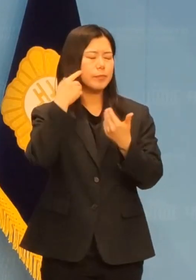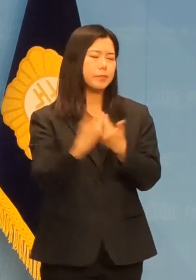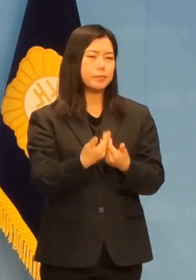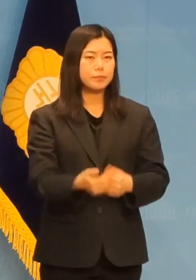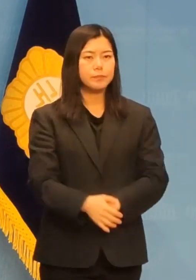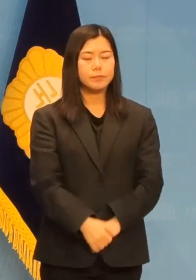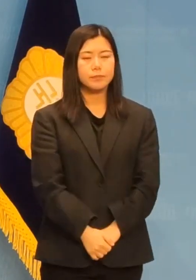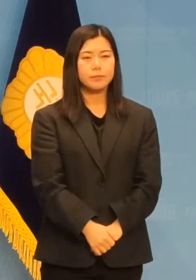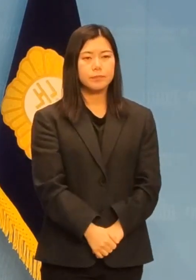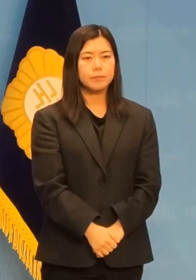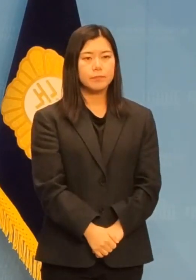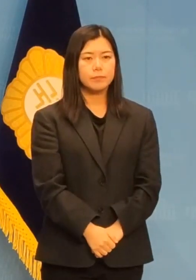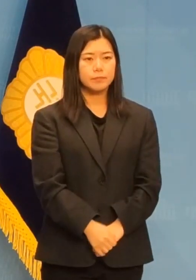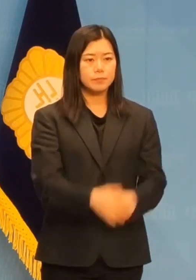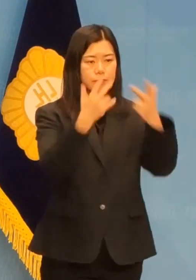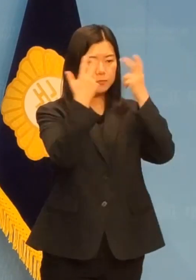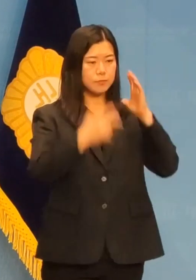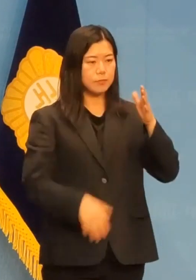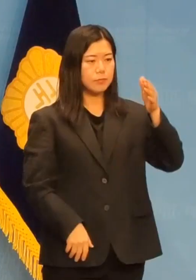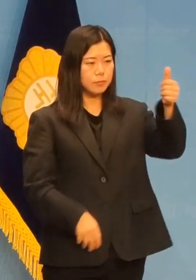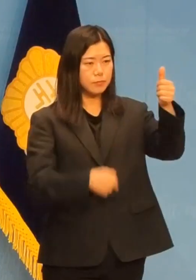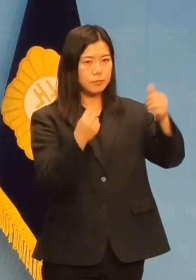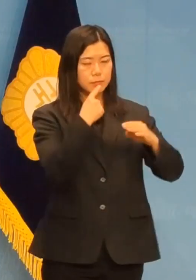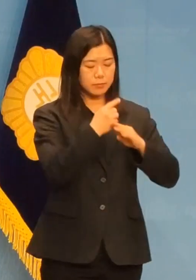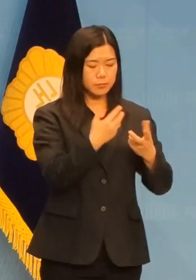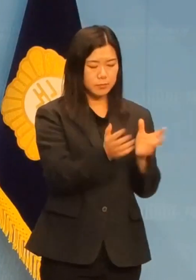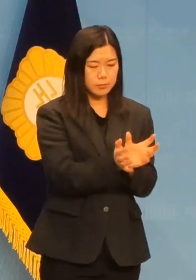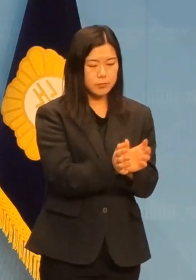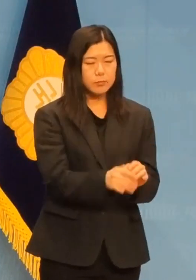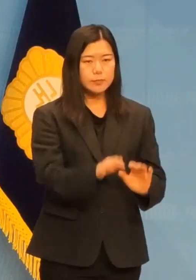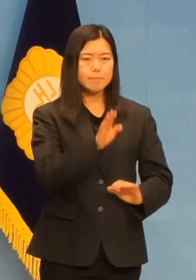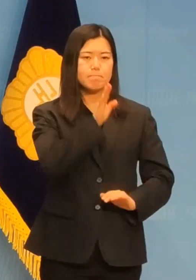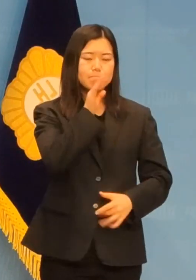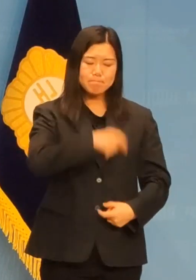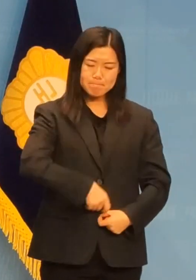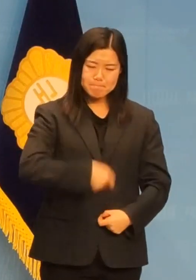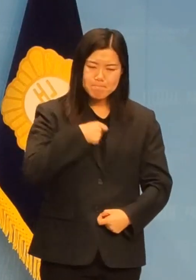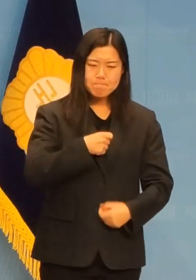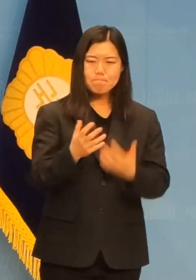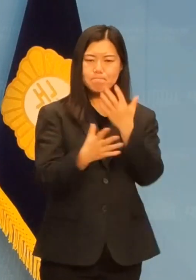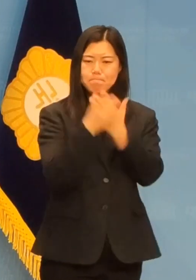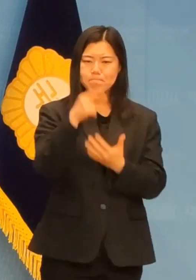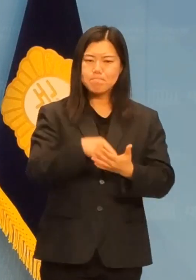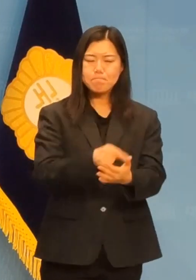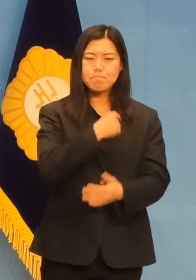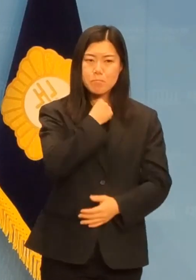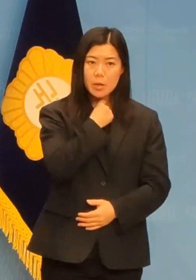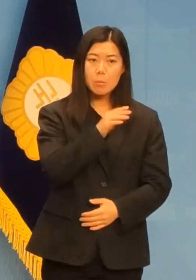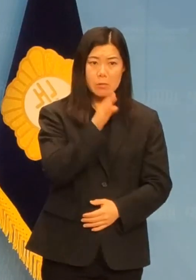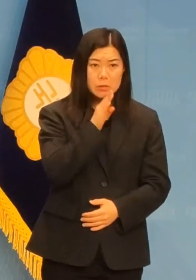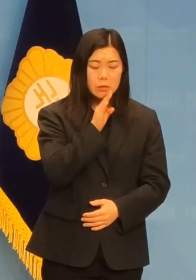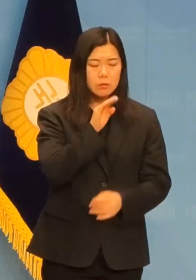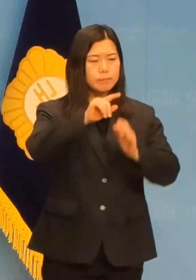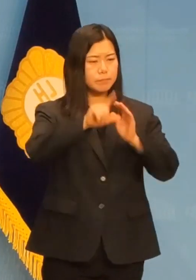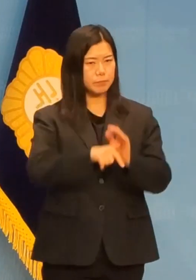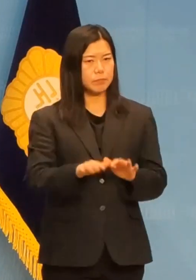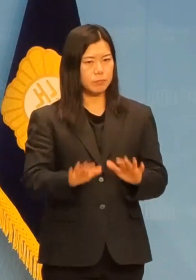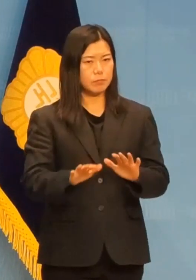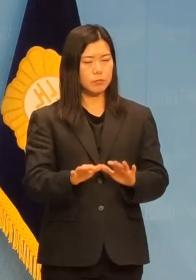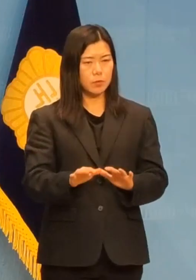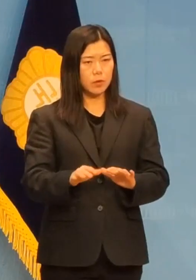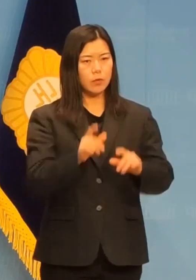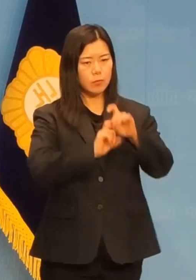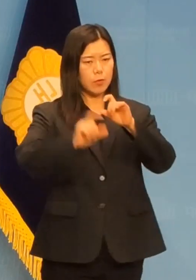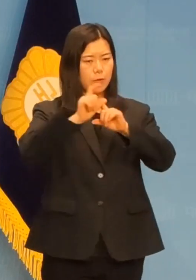반대합니다. 이재명 대통령과 민주당이 진정성 있는 통합 추진을 원한다면 지금이라도